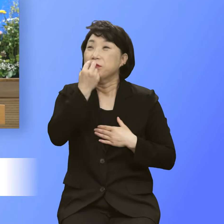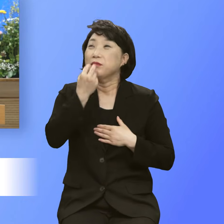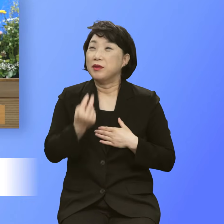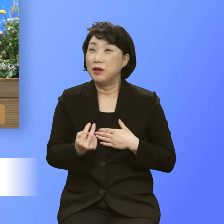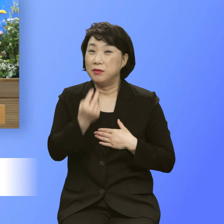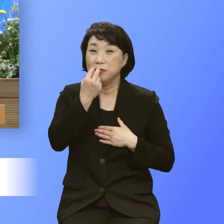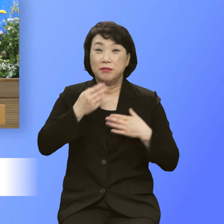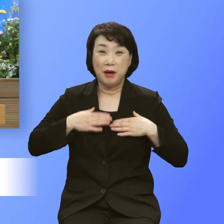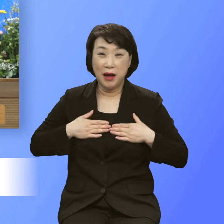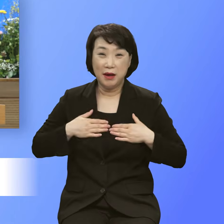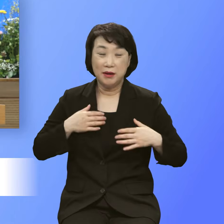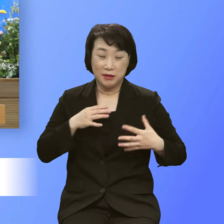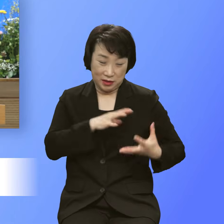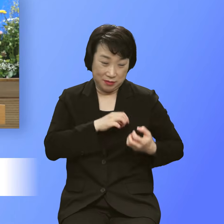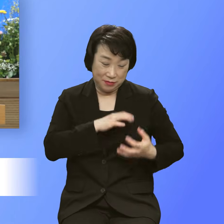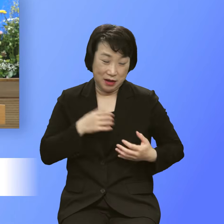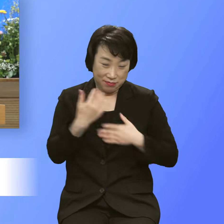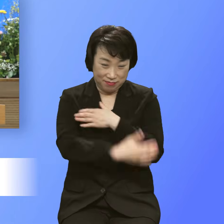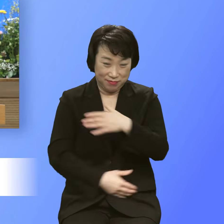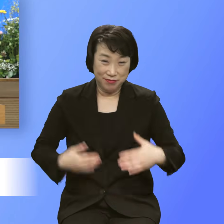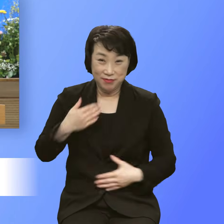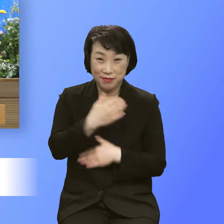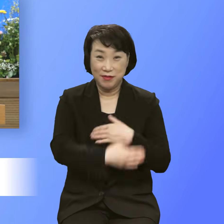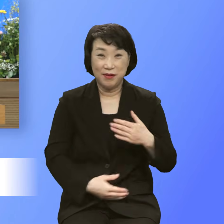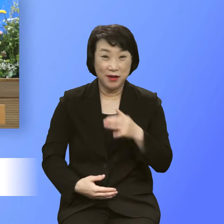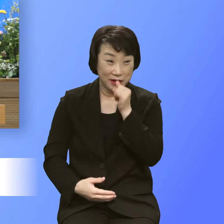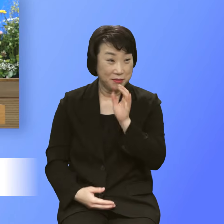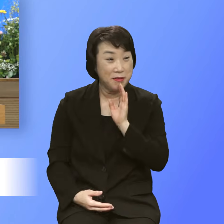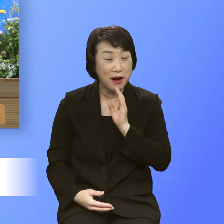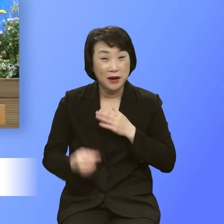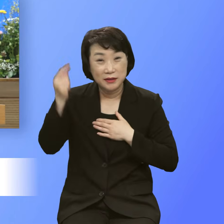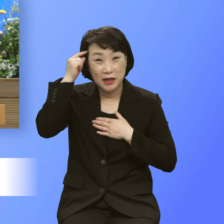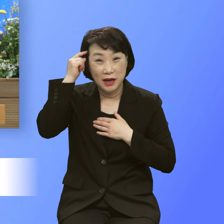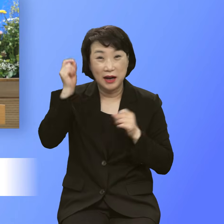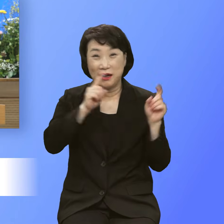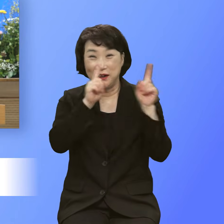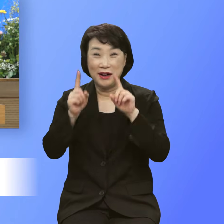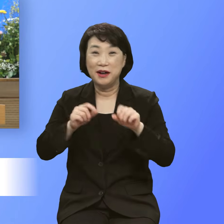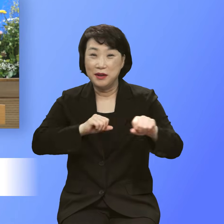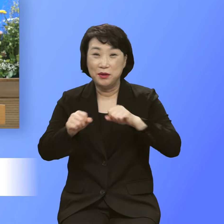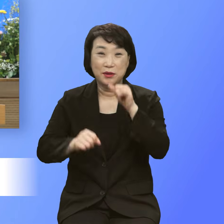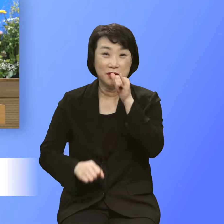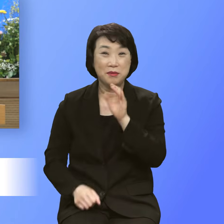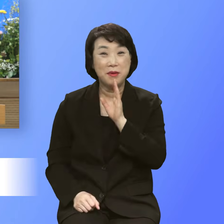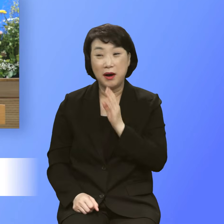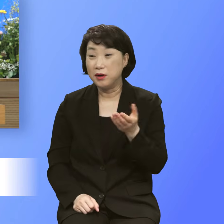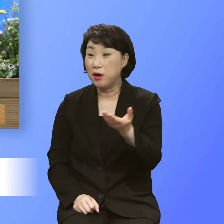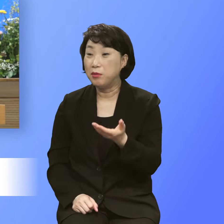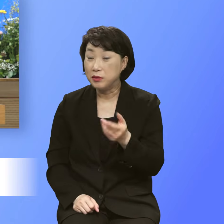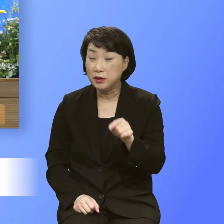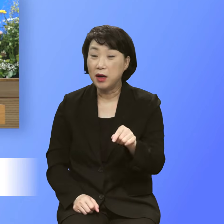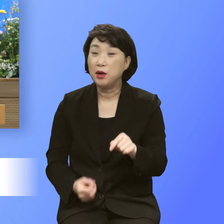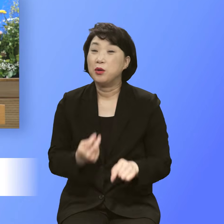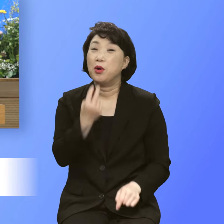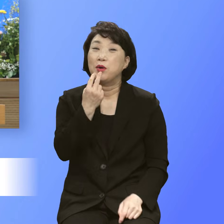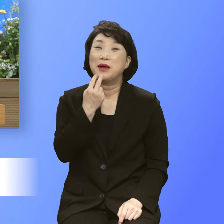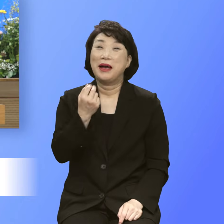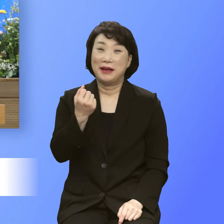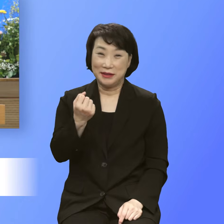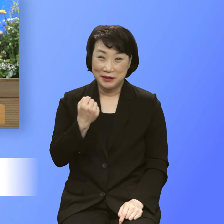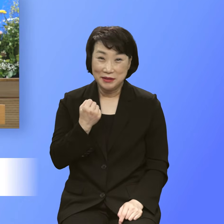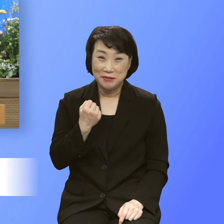호흡을 통해서 장기가 전부 다 살아나고 피가 운반되고 머리가 살아 움직이겠다. 이게 공기가 주는